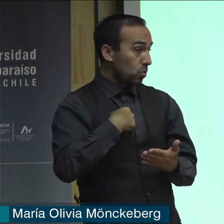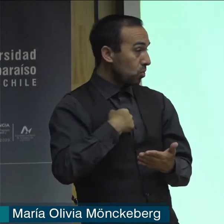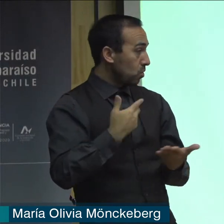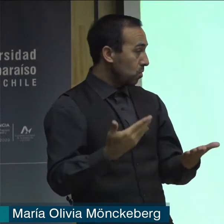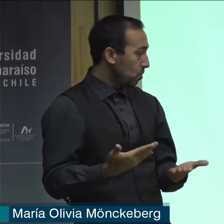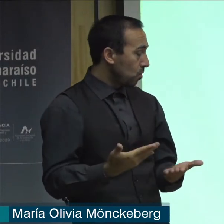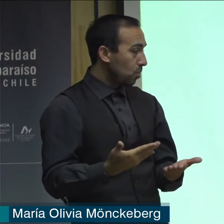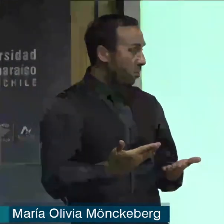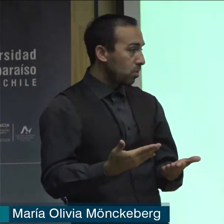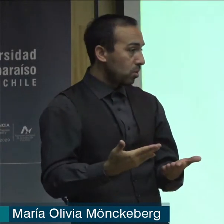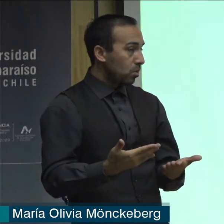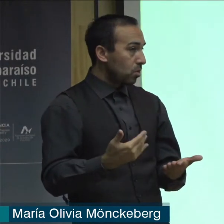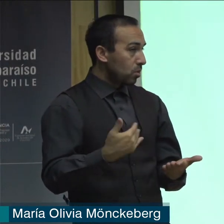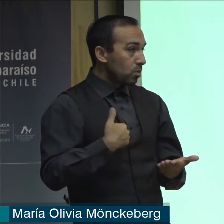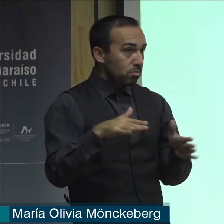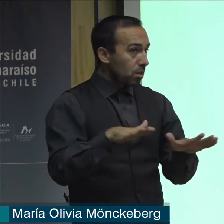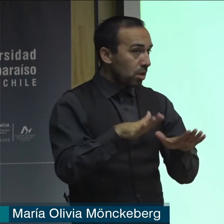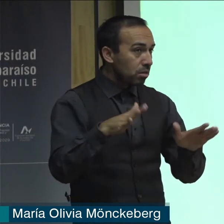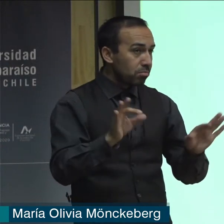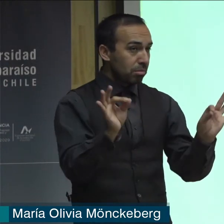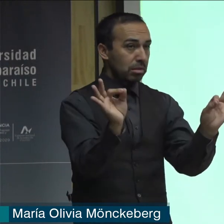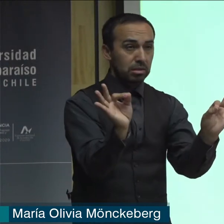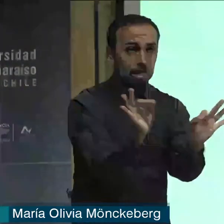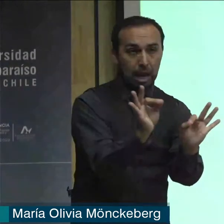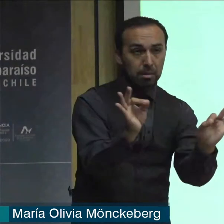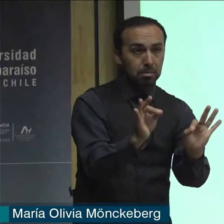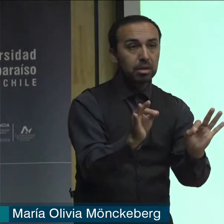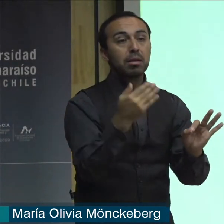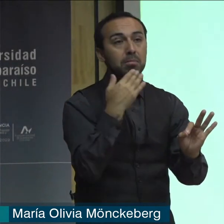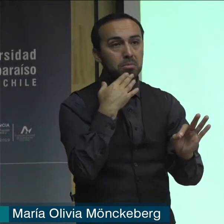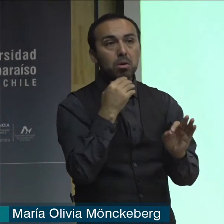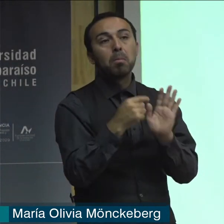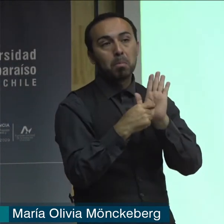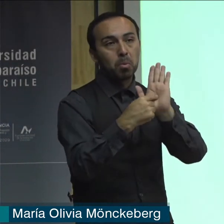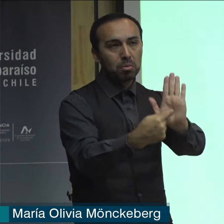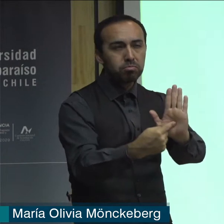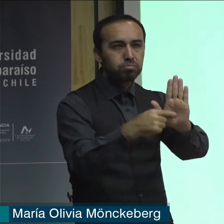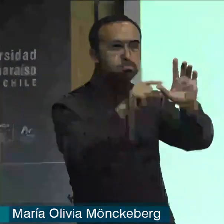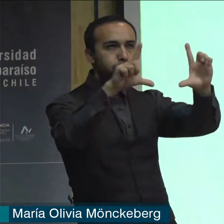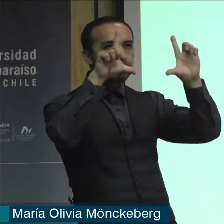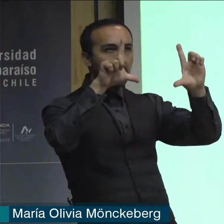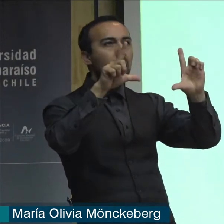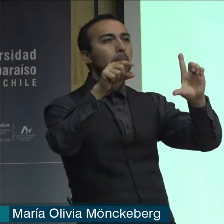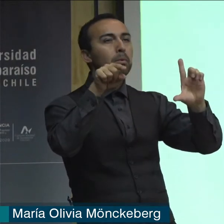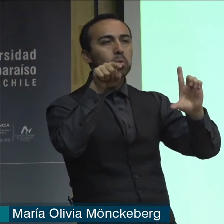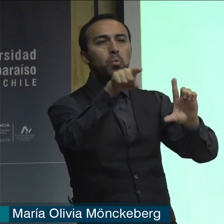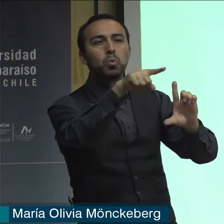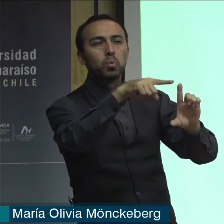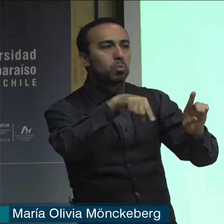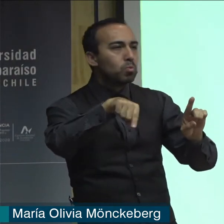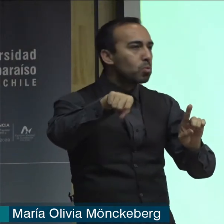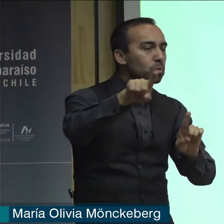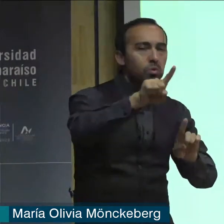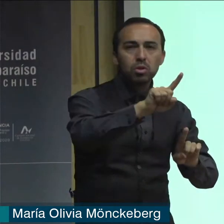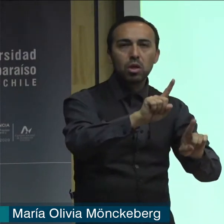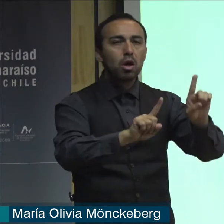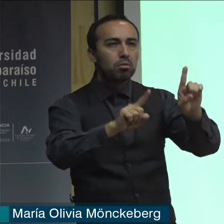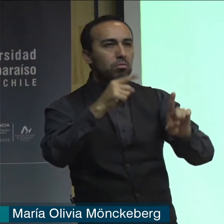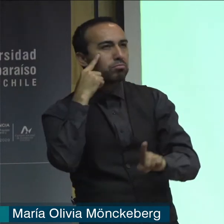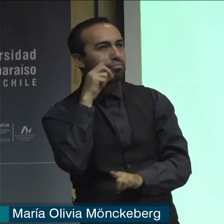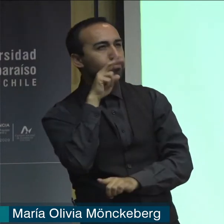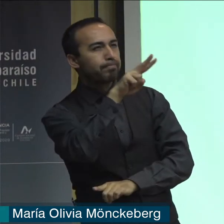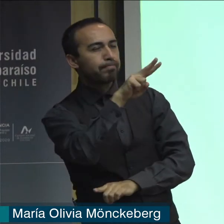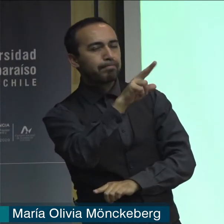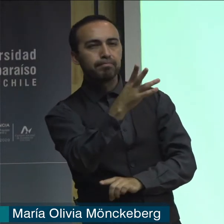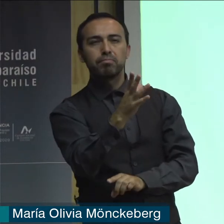lo comentábamos visualmente para que ustedes tengan alguna alguna mirada algunos sobre todo algunos gráficos y